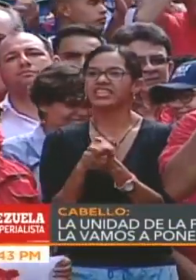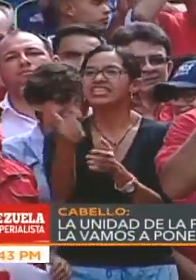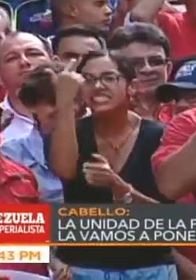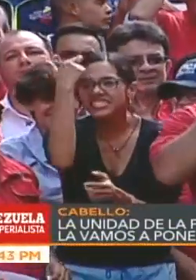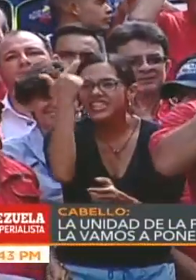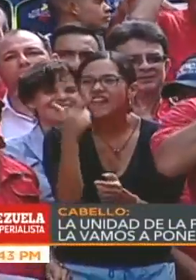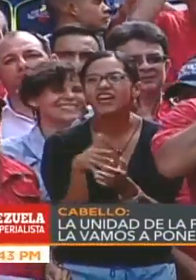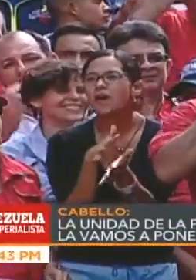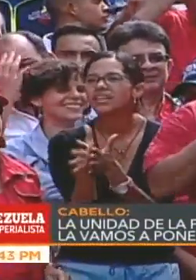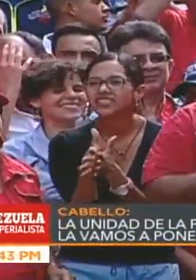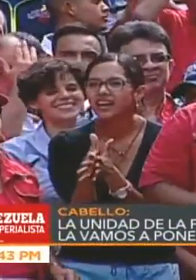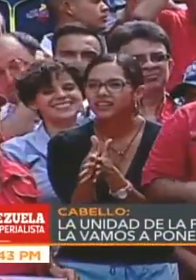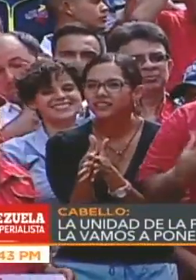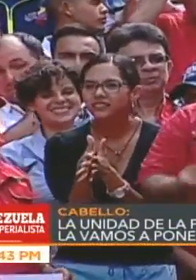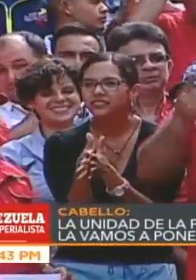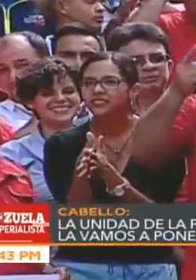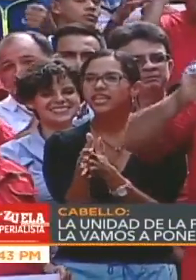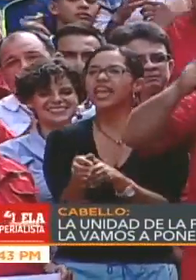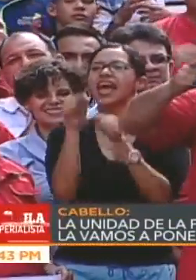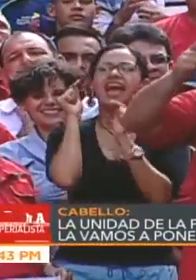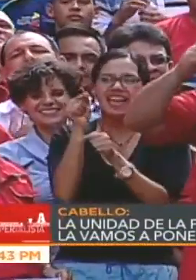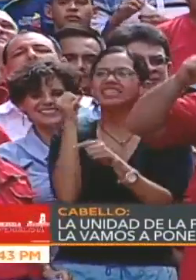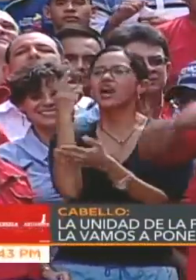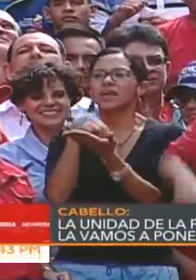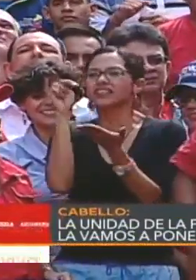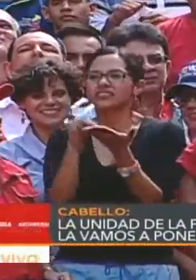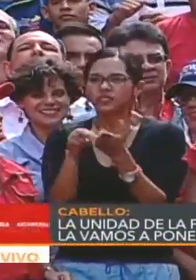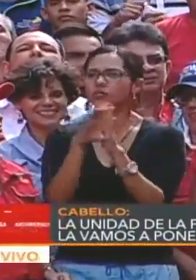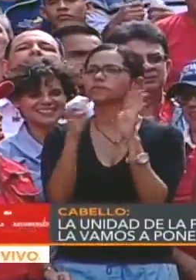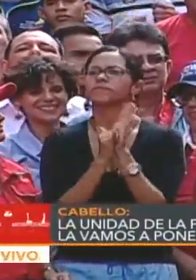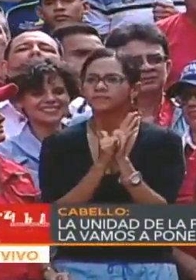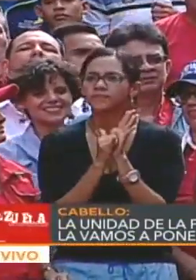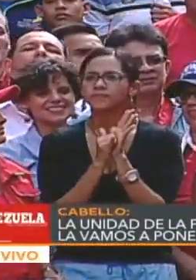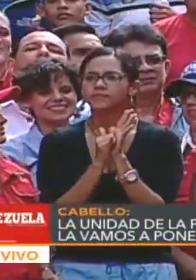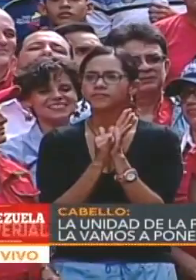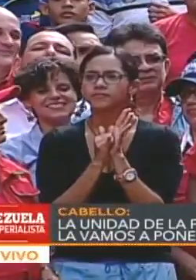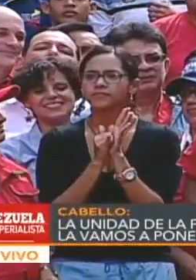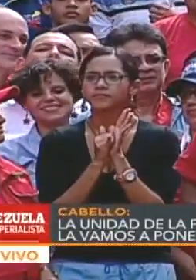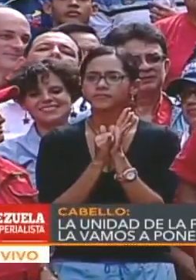¿Y saben qué va a ocurrir? Esa Asamblea Nacional Constituyente